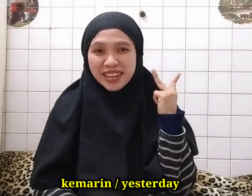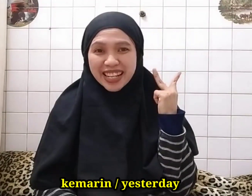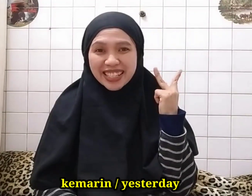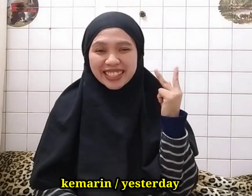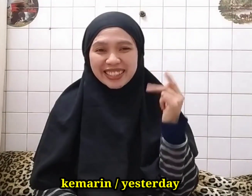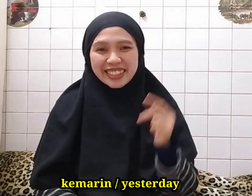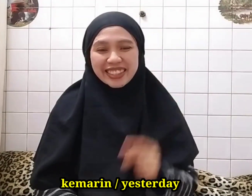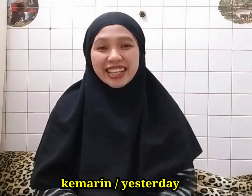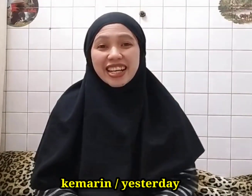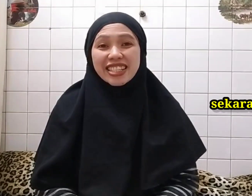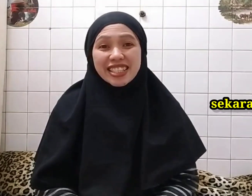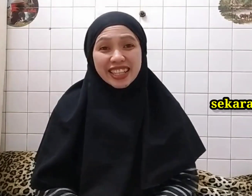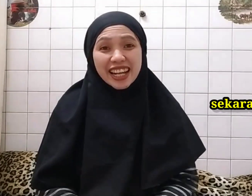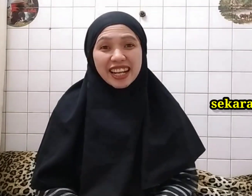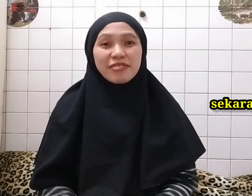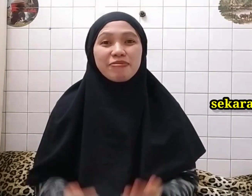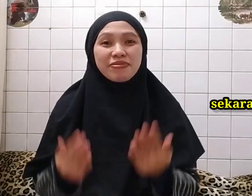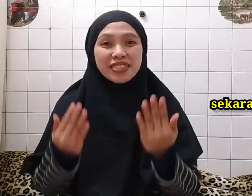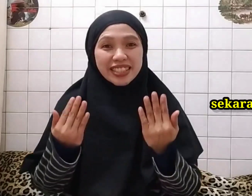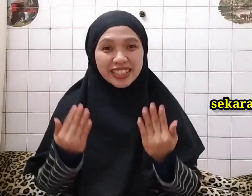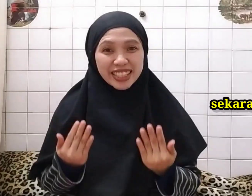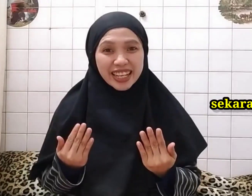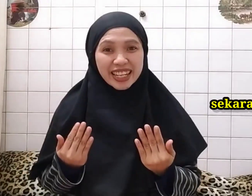Kemarin. Sekarang. Sekarang.